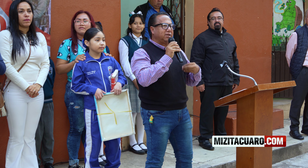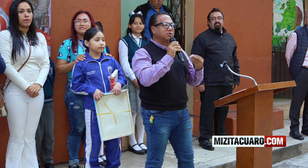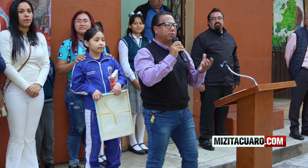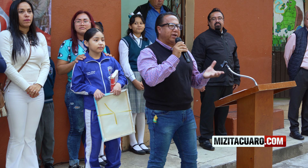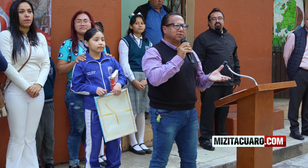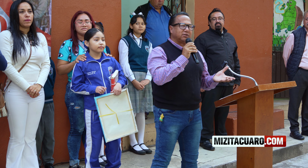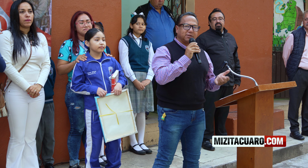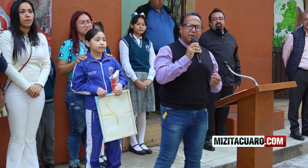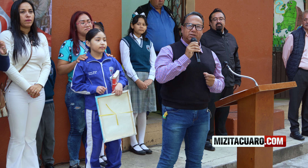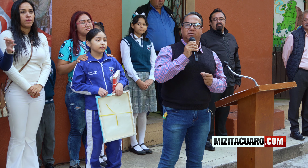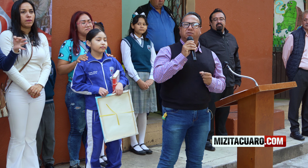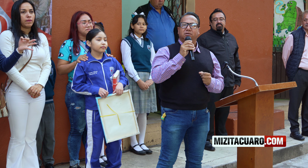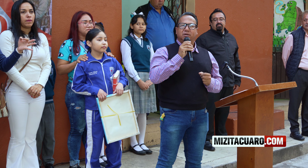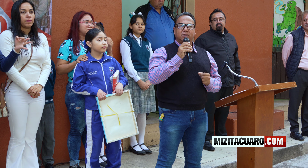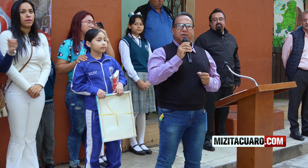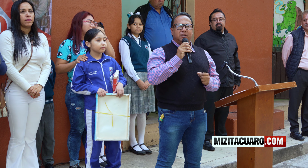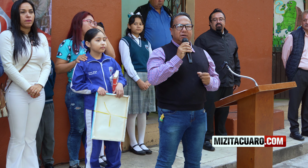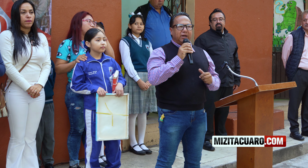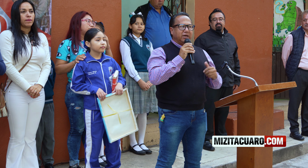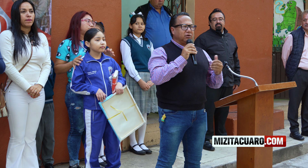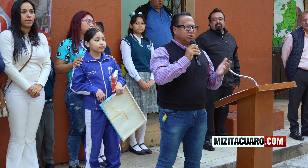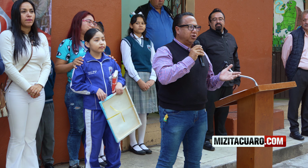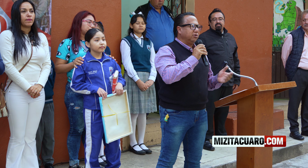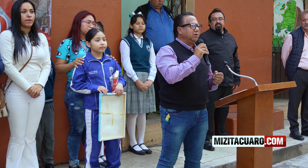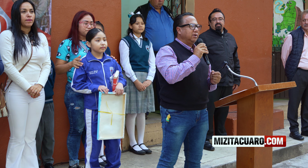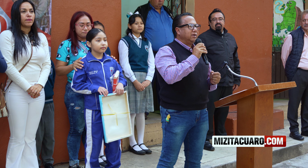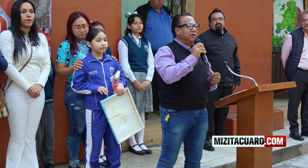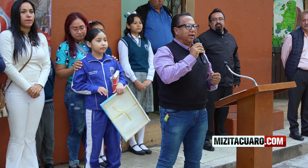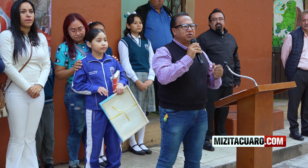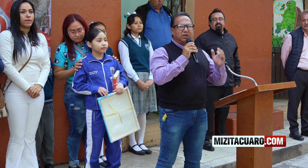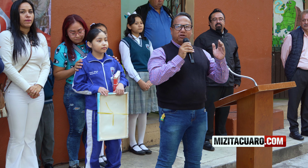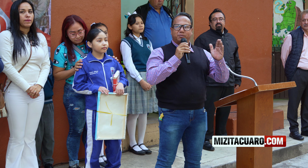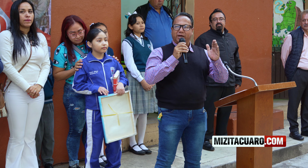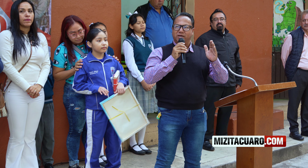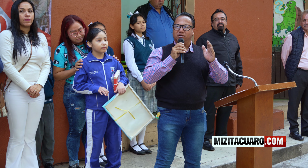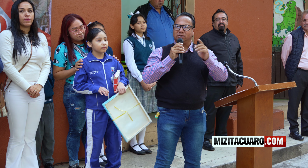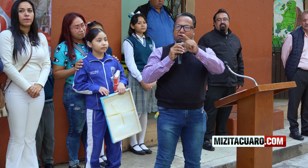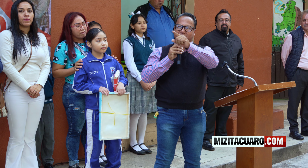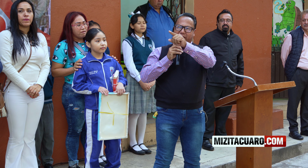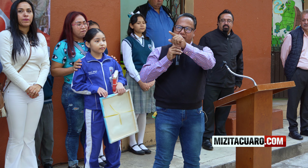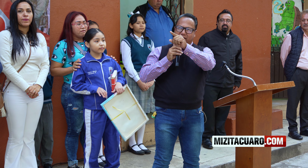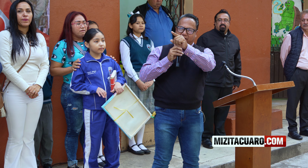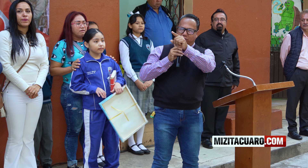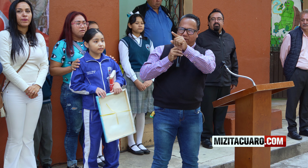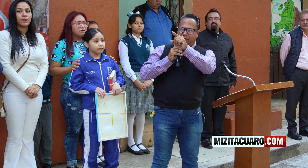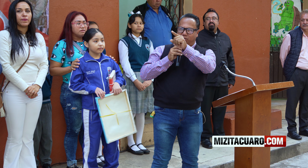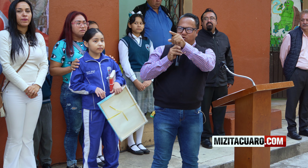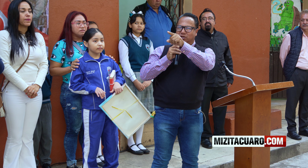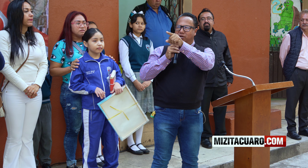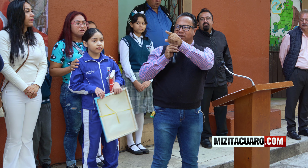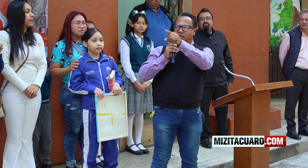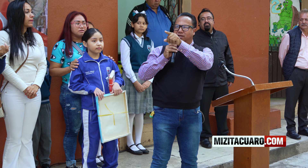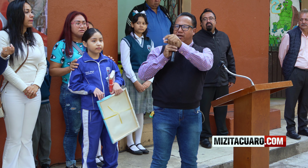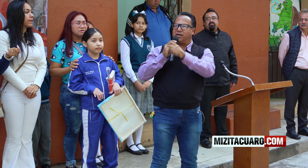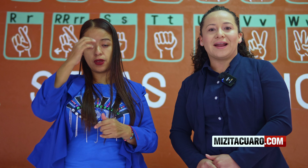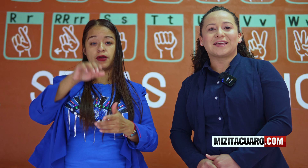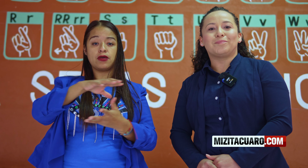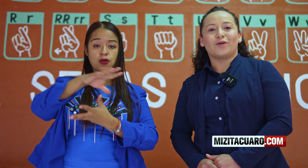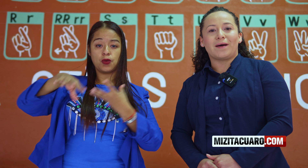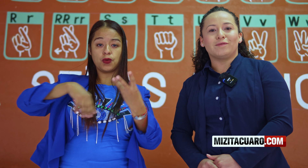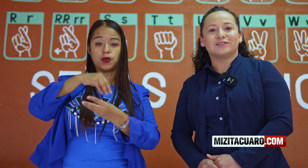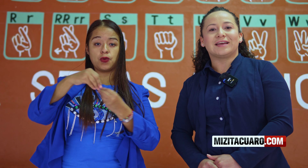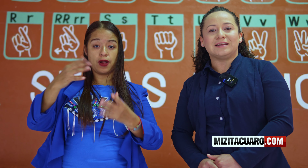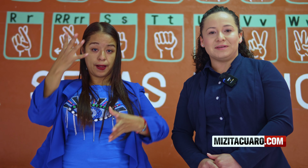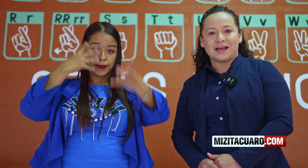sean empáticas y sobre todo que se den la oportunidad de conocernos, de convivir y de aprender nuestra lengua para